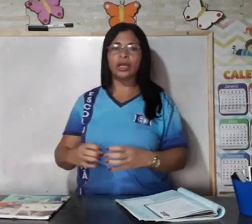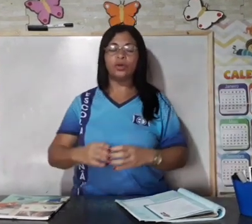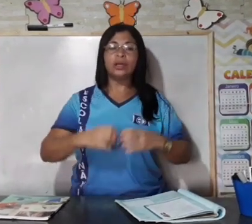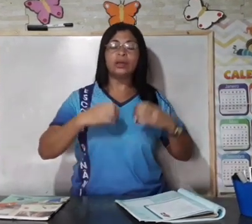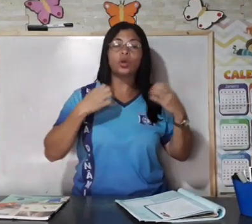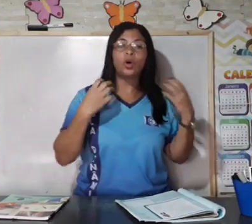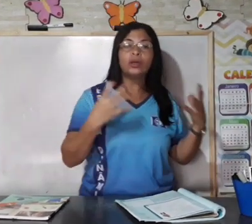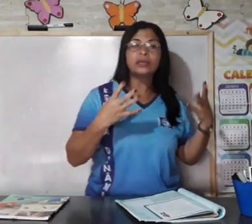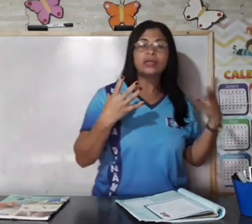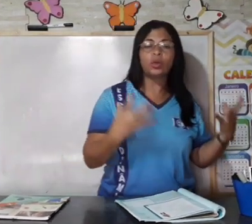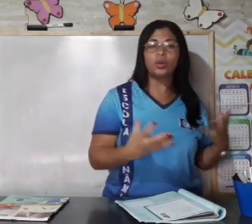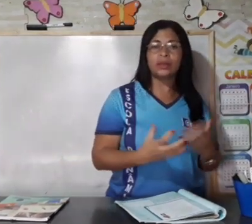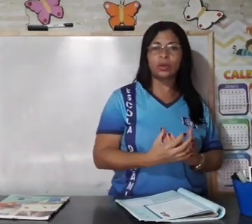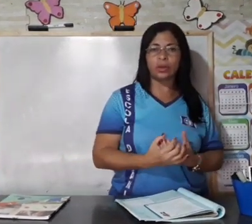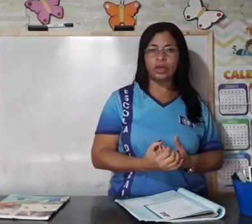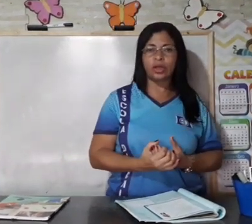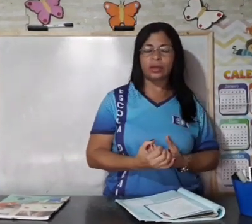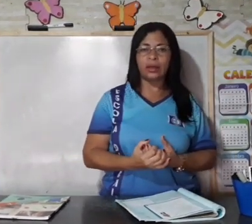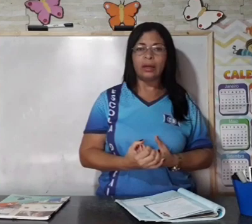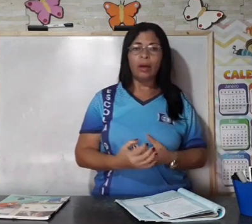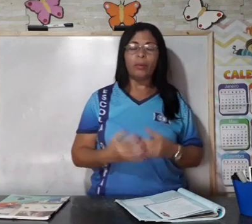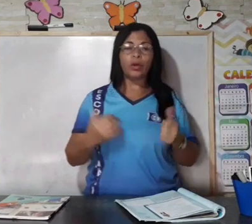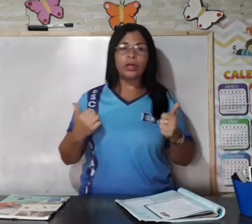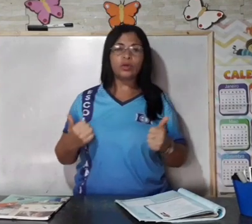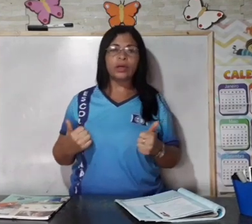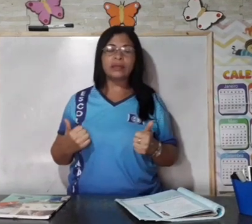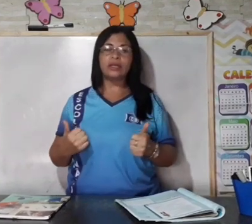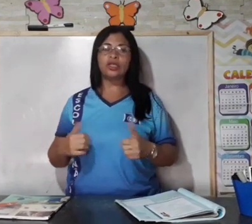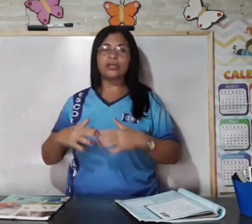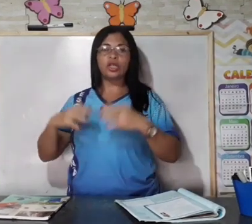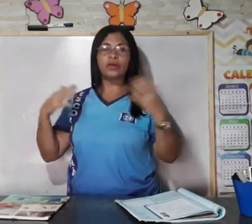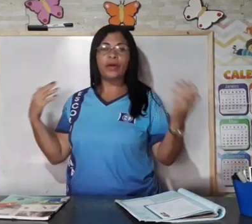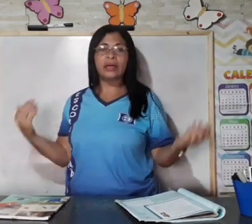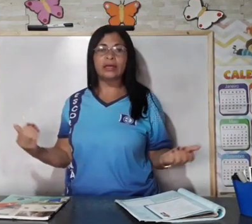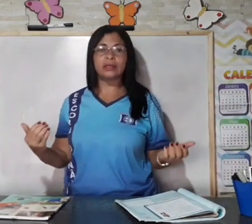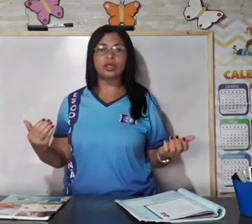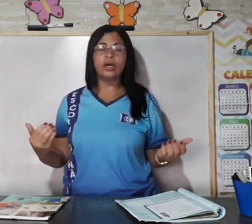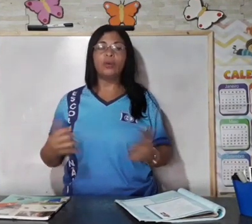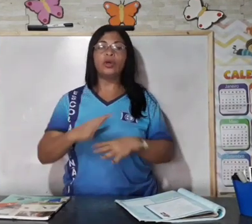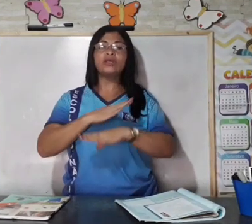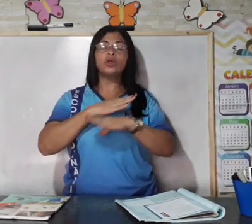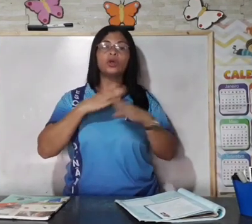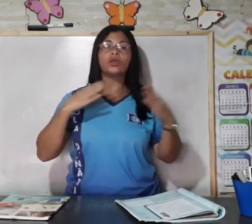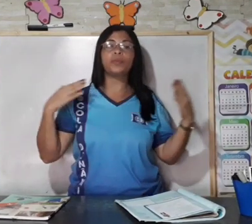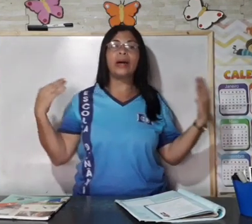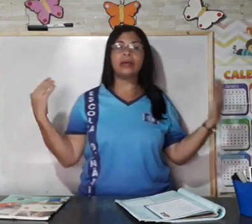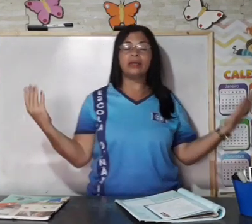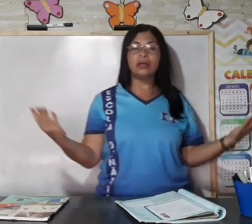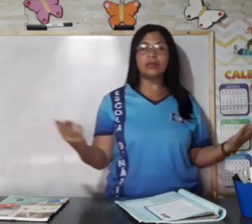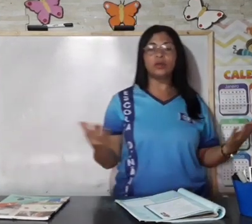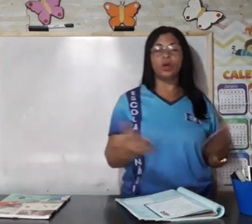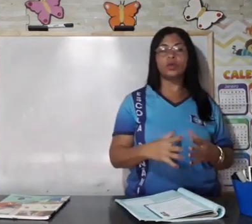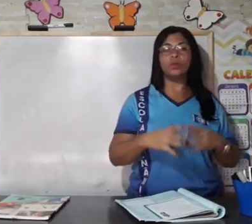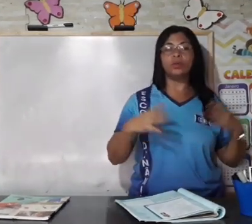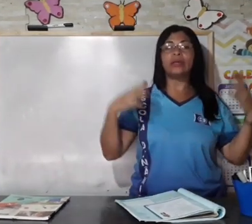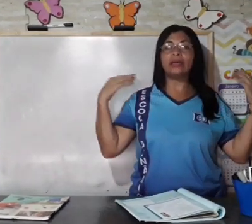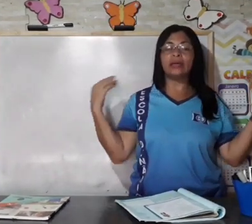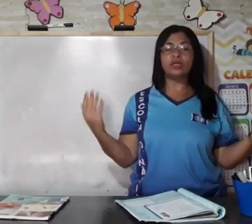de todas as coisas, ok, gente? Por isso que existem essas diferenças. Por isso que o nosso país, o nosso mundo está desse